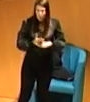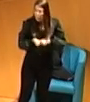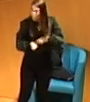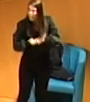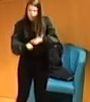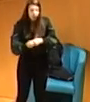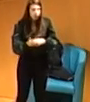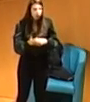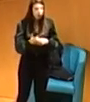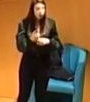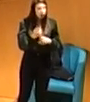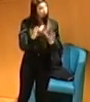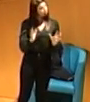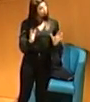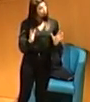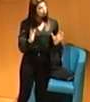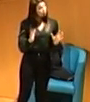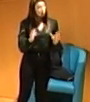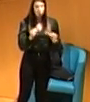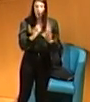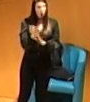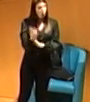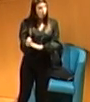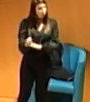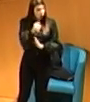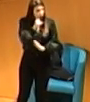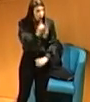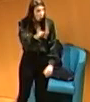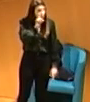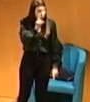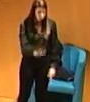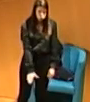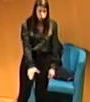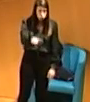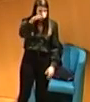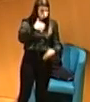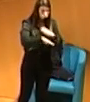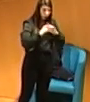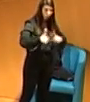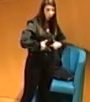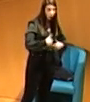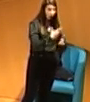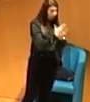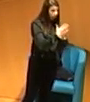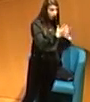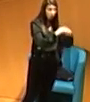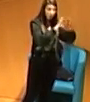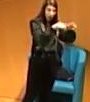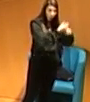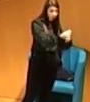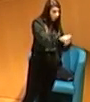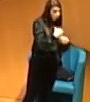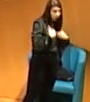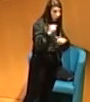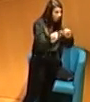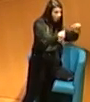Et pourquoi les enfants italiens ne regardaient pas Géraldine? Parce que depuis qu'ils sont petits, ils côtoient dans leur classe des enfants avec un handicap. Donc, le